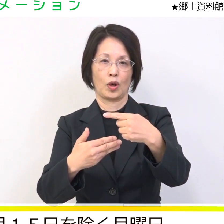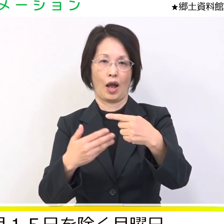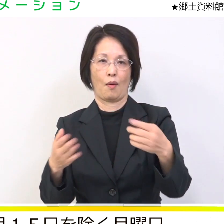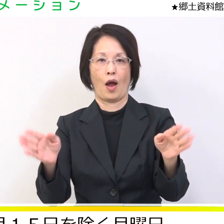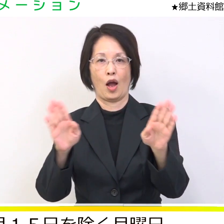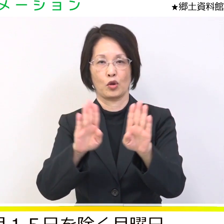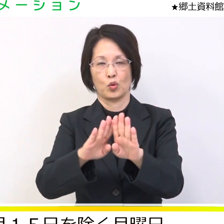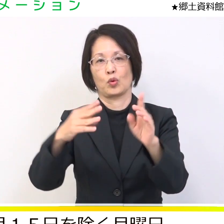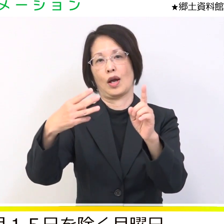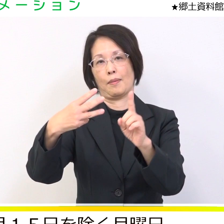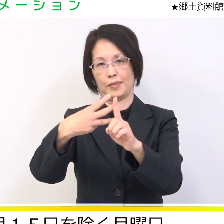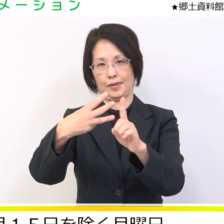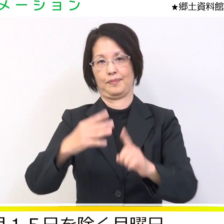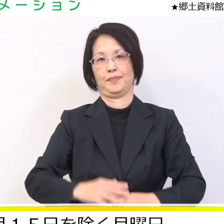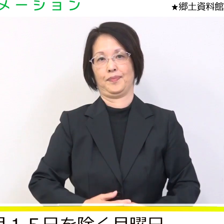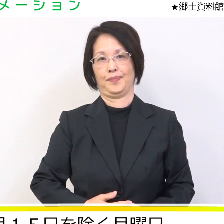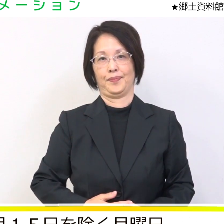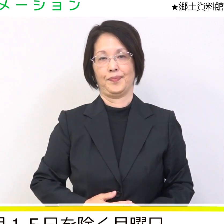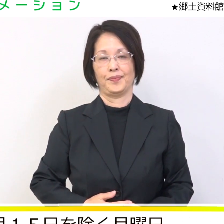ます